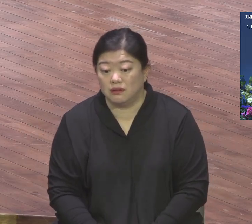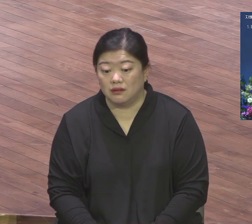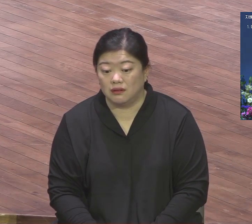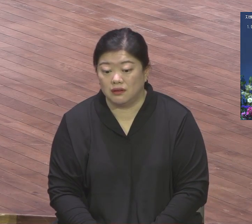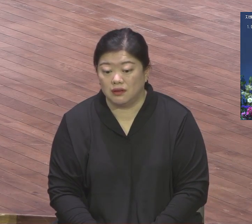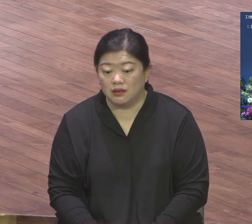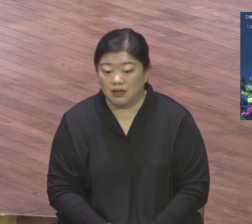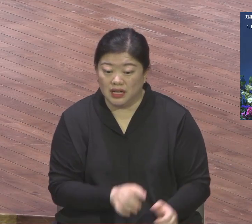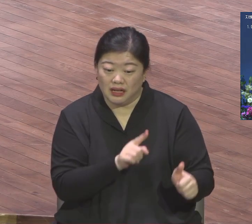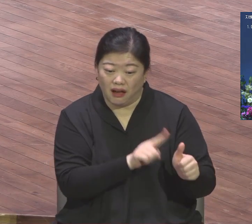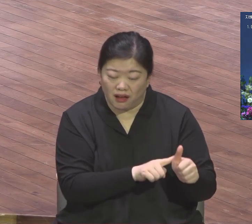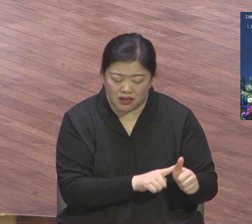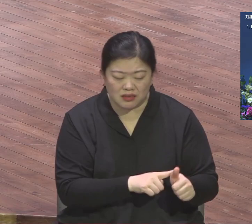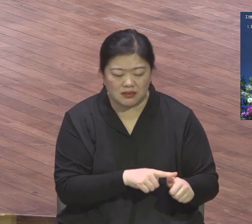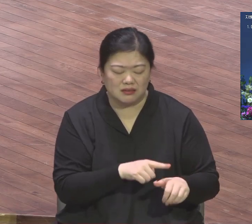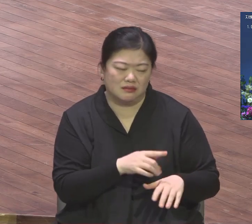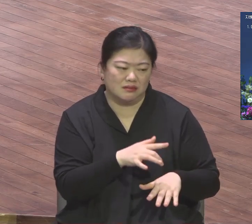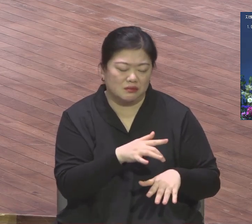학습된 무기력.